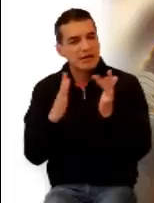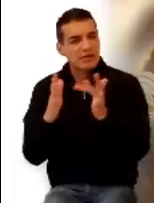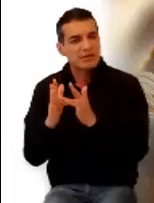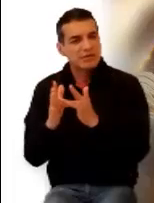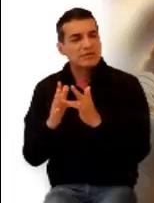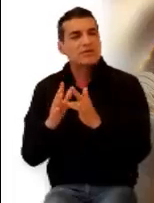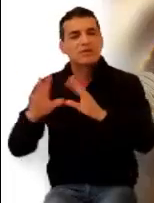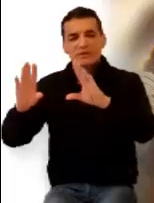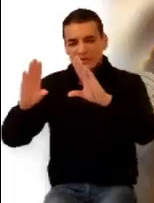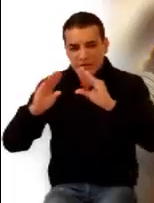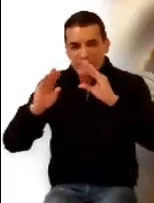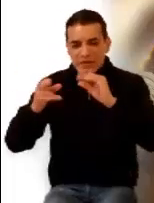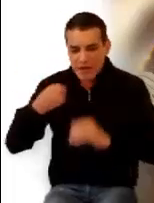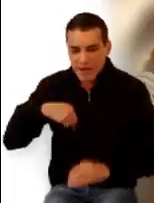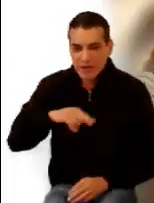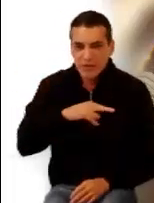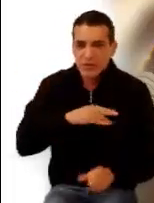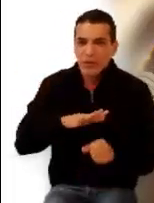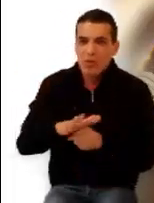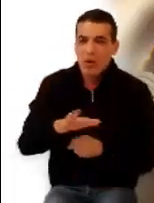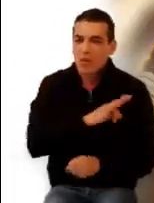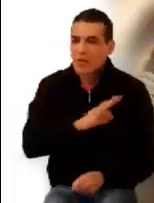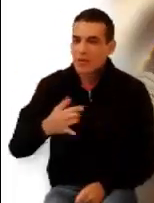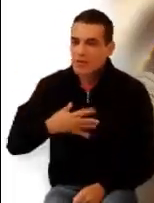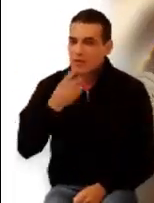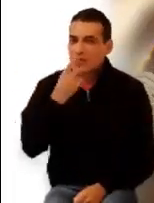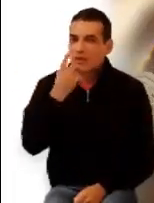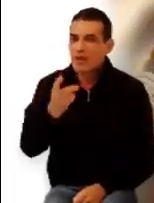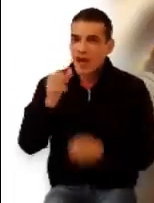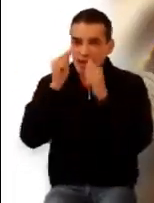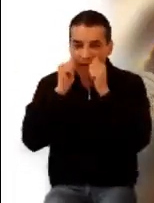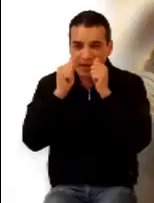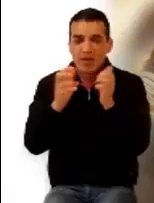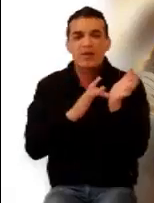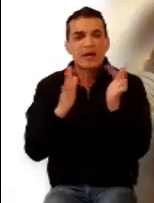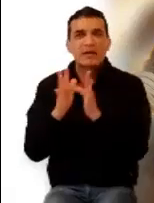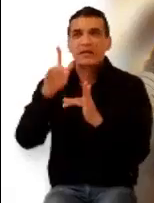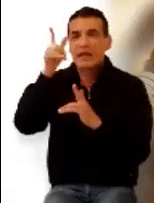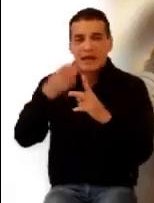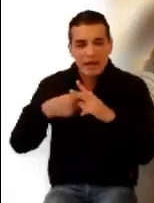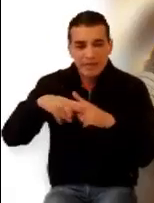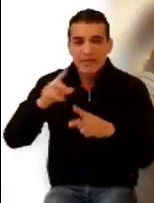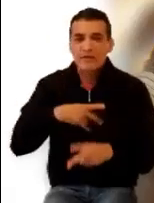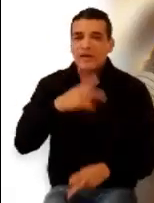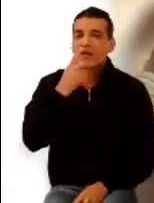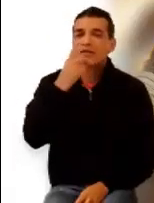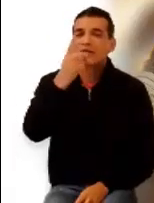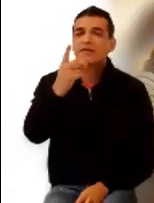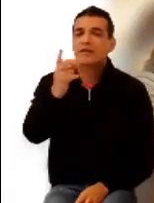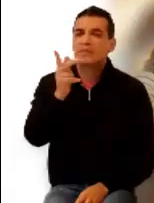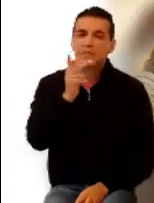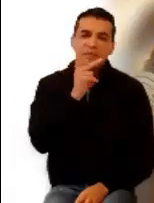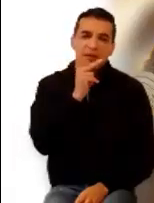hace sentir? Escuchemos y sintamos a Jesús, que comienza su oración.